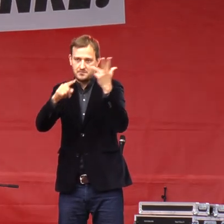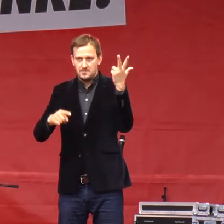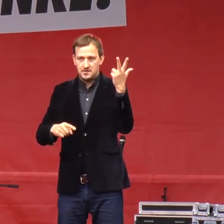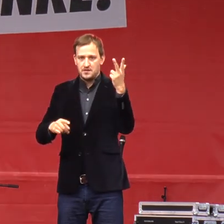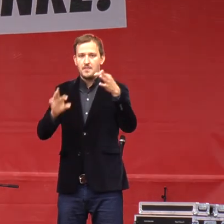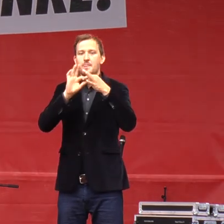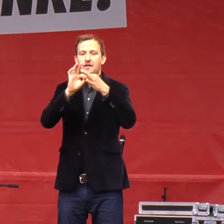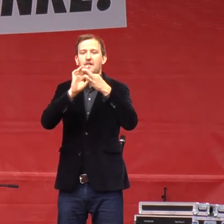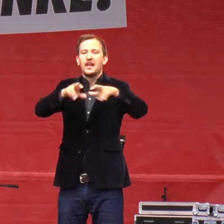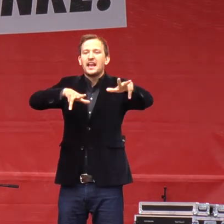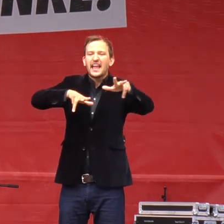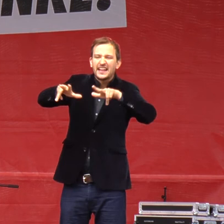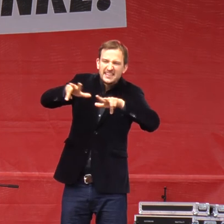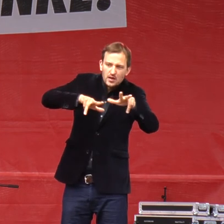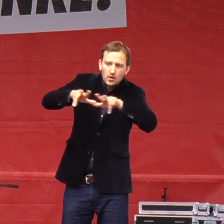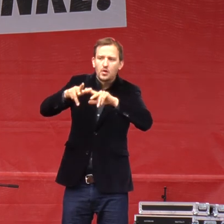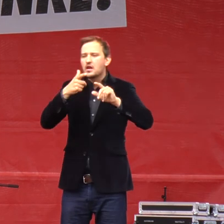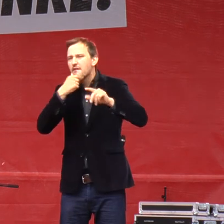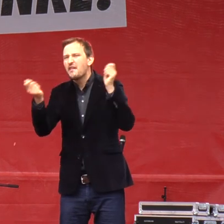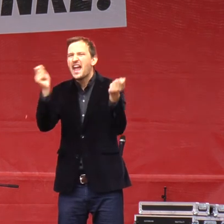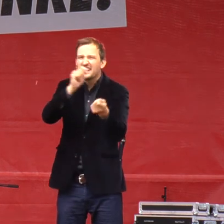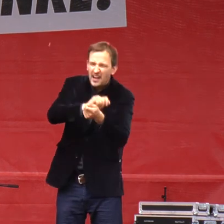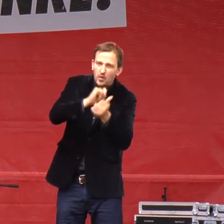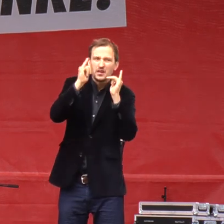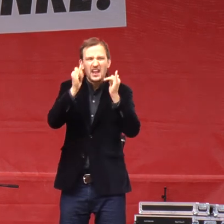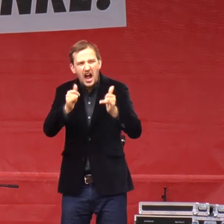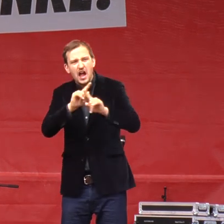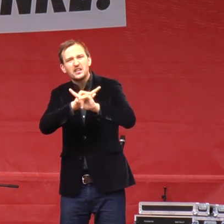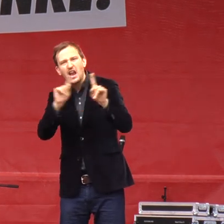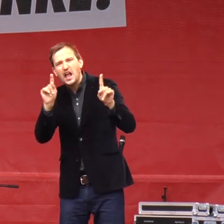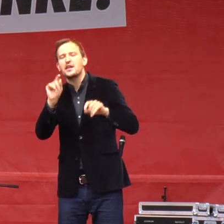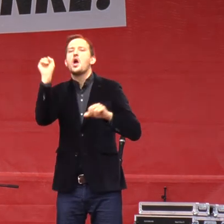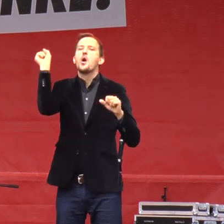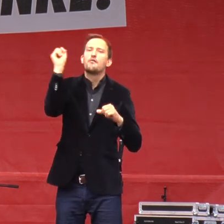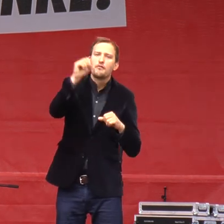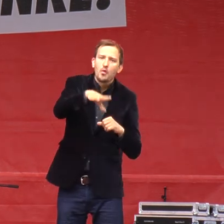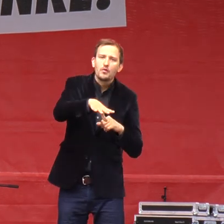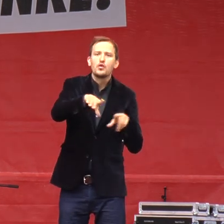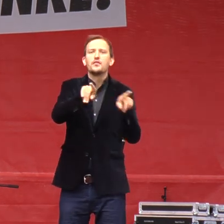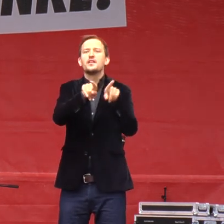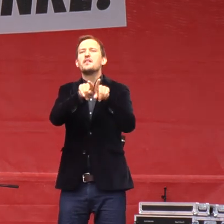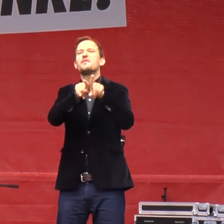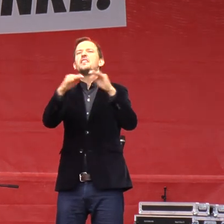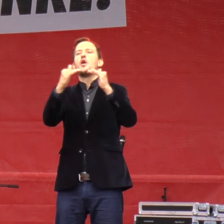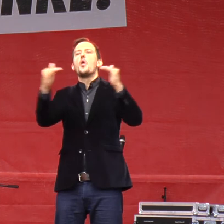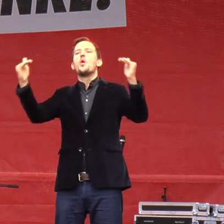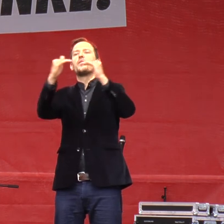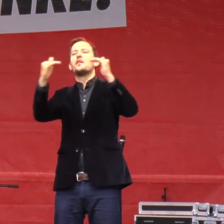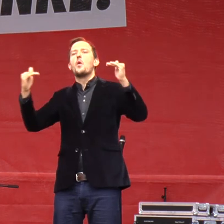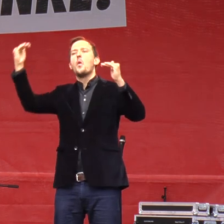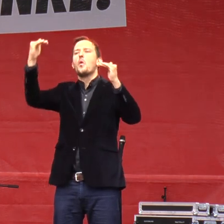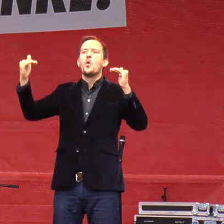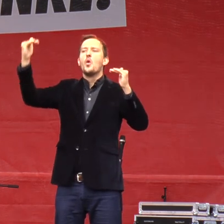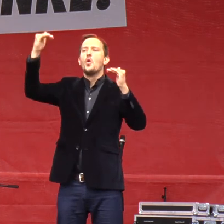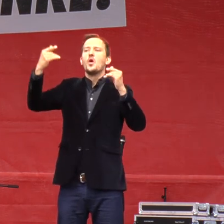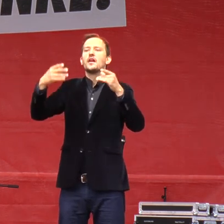Frage regieren und verändern und der Vorwurf, ihr legt da immer so hohe Hürden, da könnt ihr anderen nicht drüber